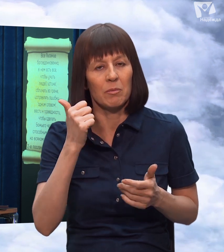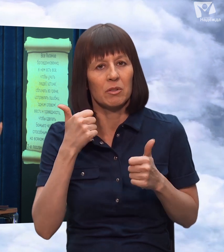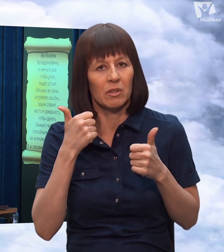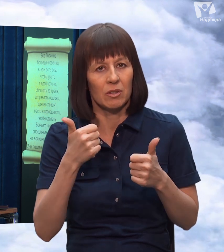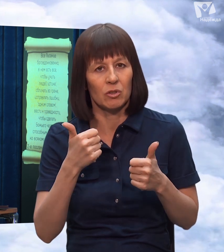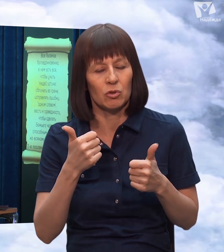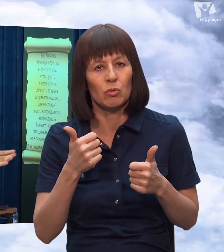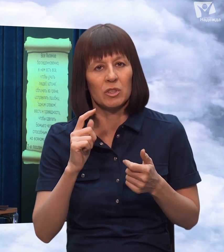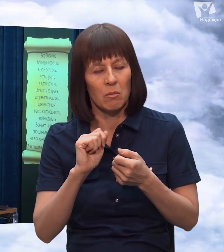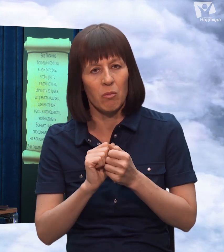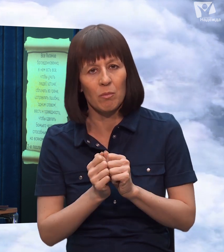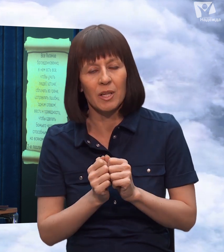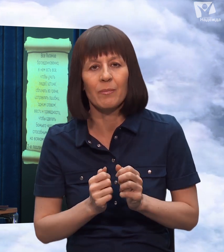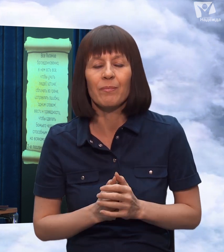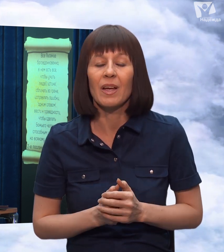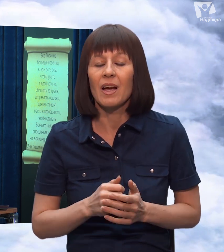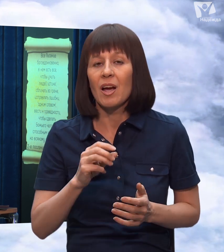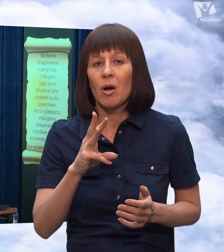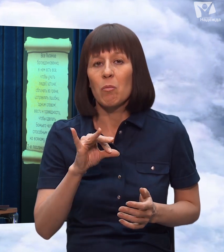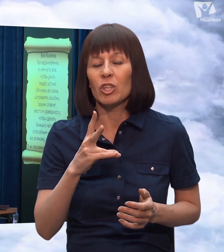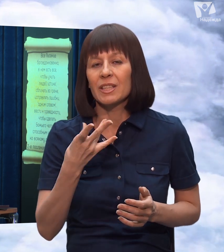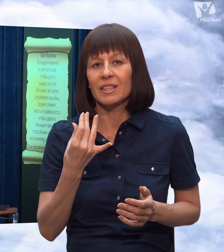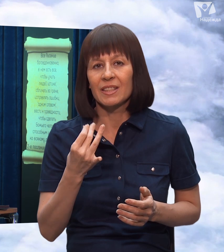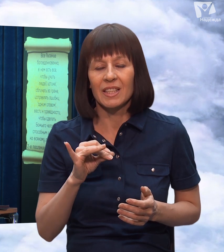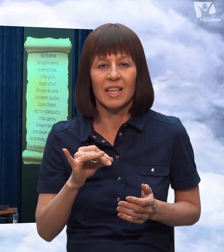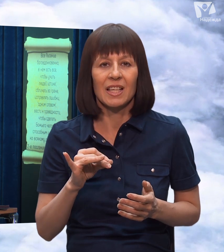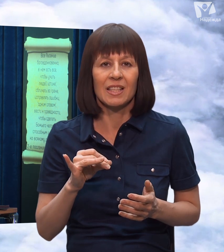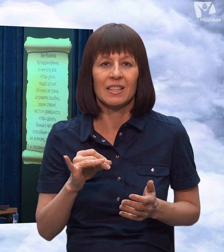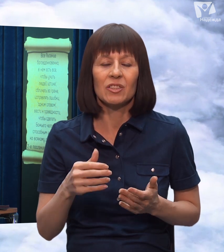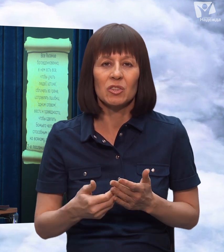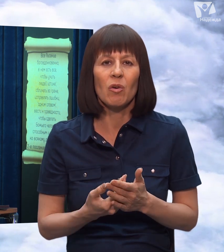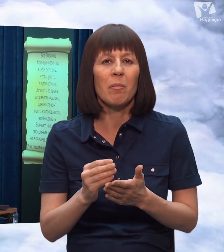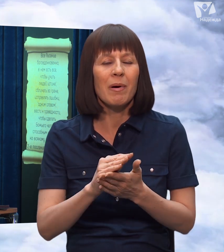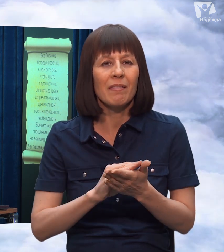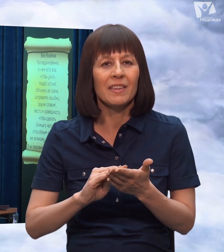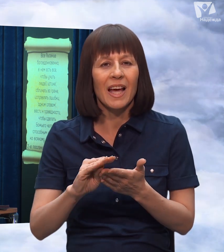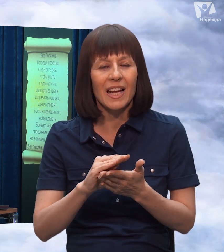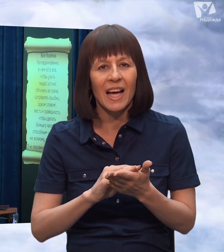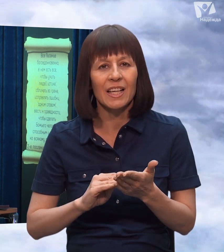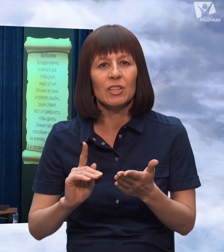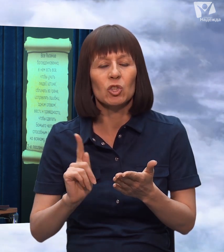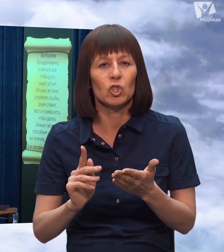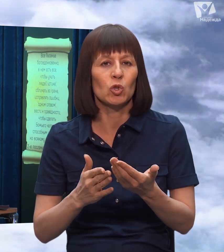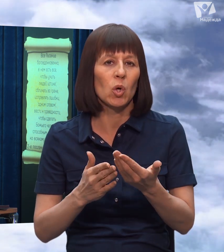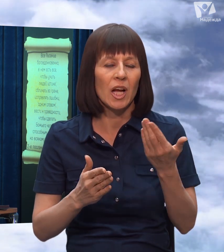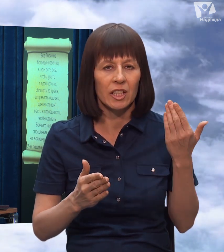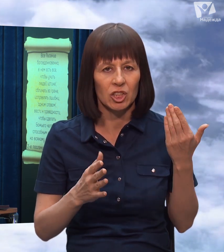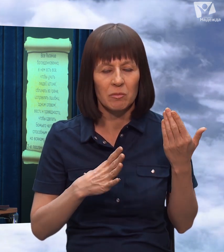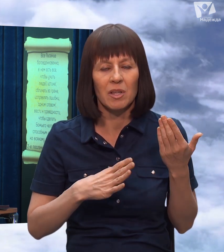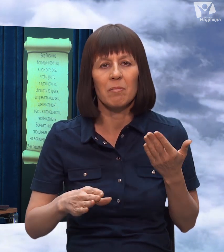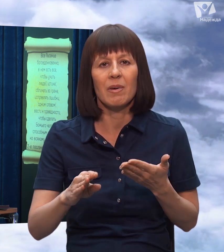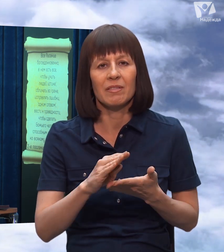воображении людей уже другого поколения + как и тема всего нашего урока еще к этой